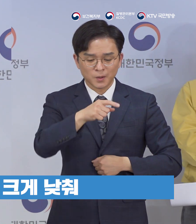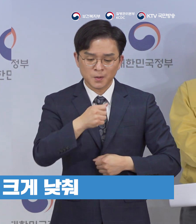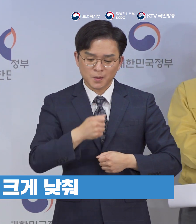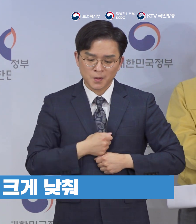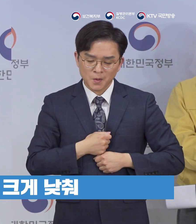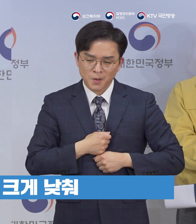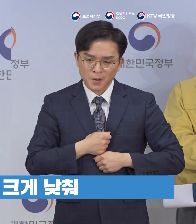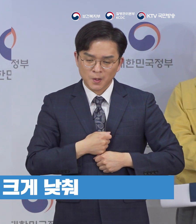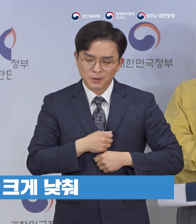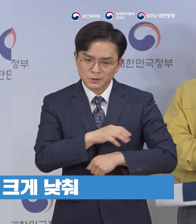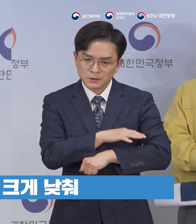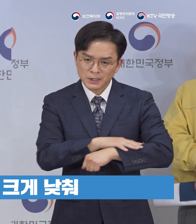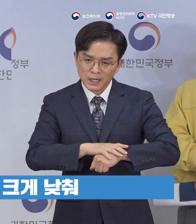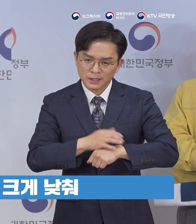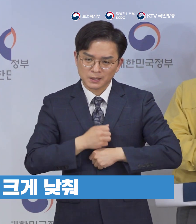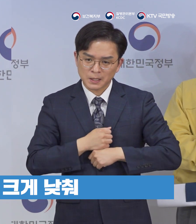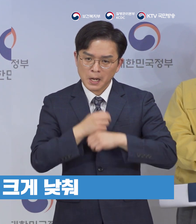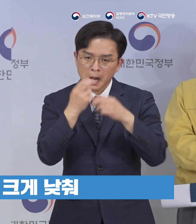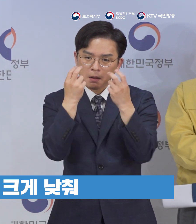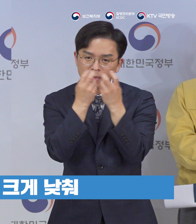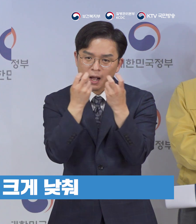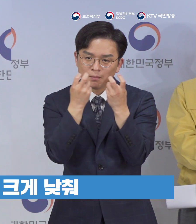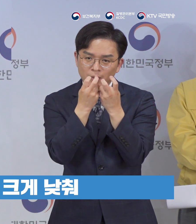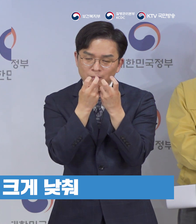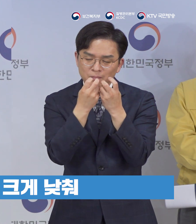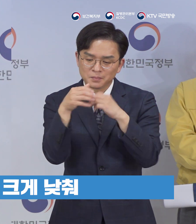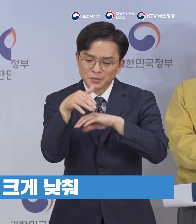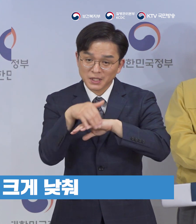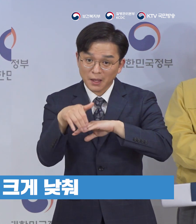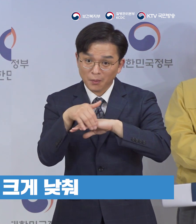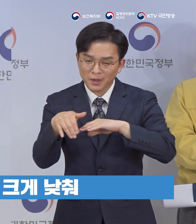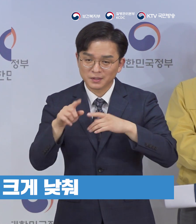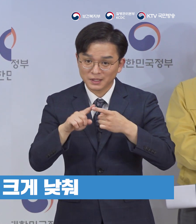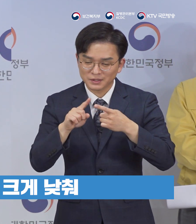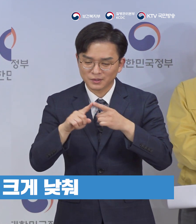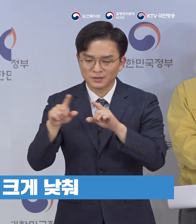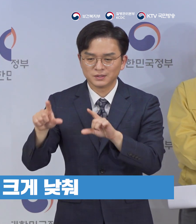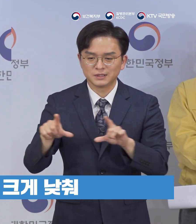현실적으로 어려운 부분들과 관련되어서는 어떻게 하면 좀 더 실효성